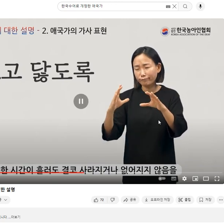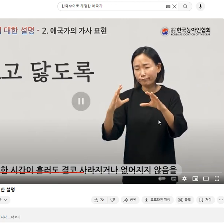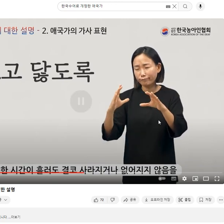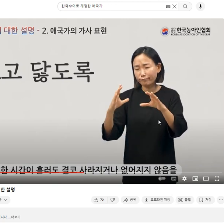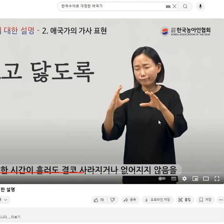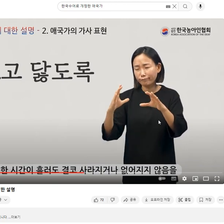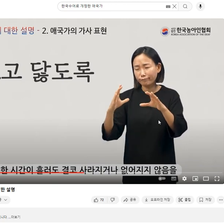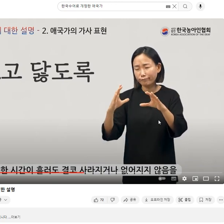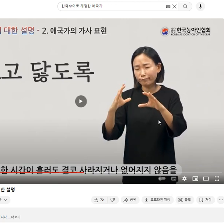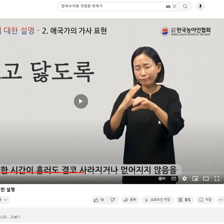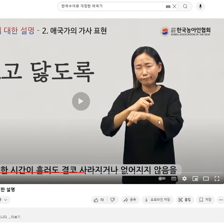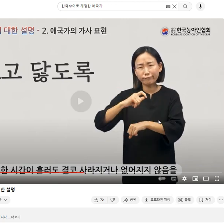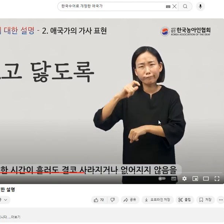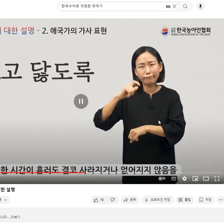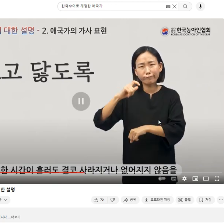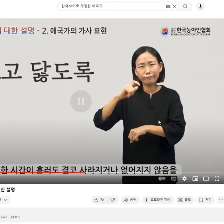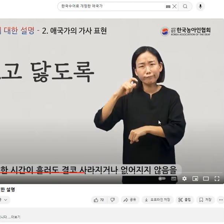시간이 흘러도